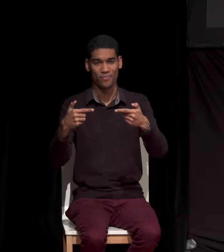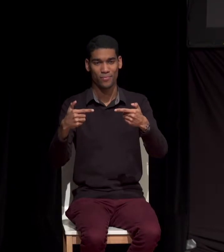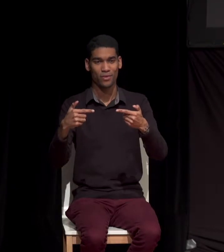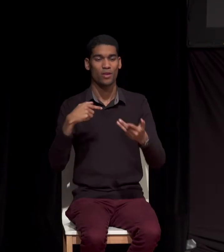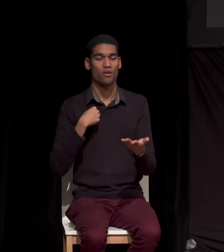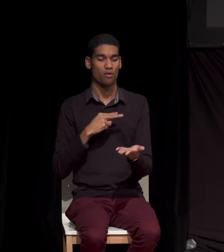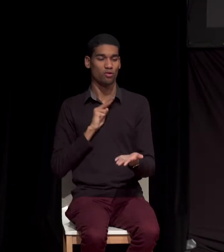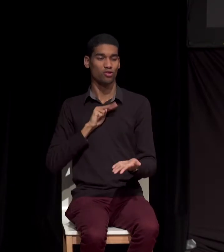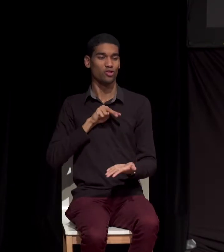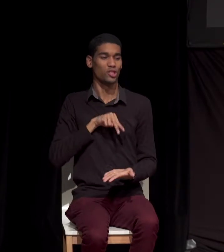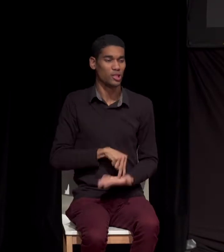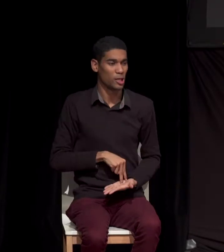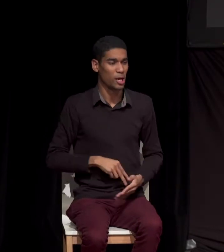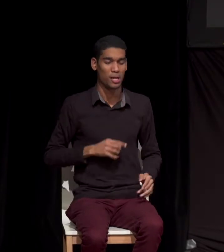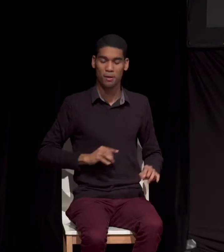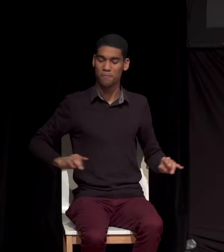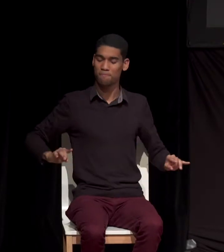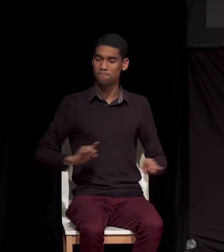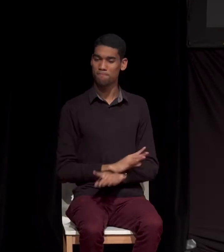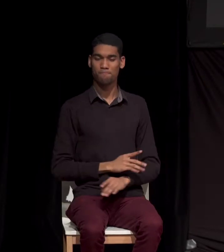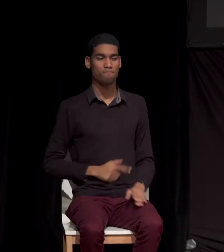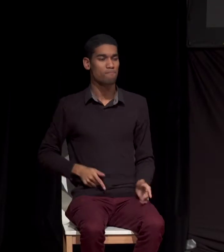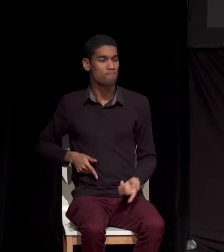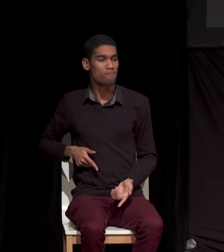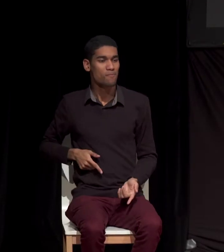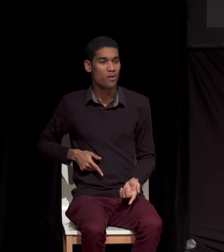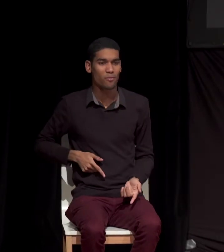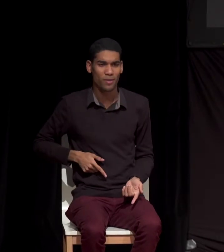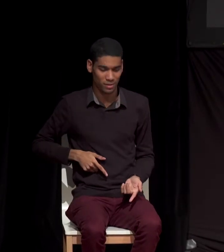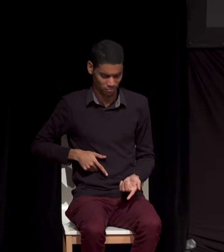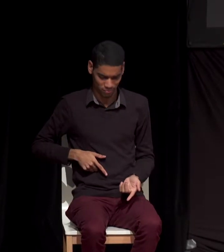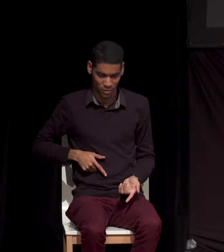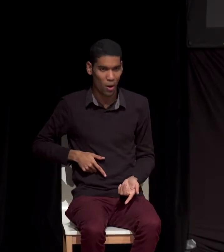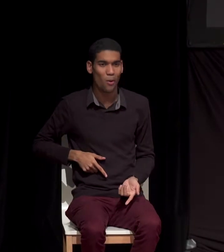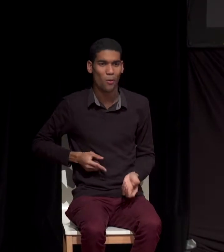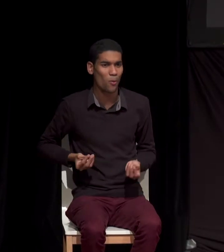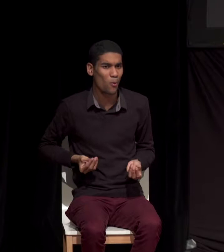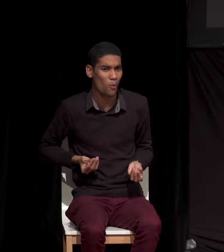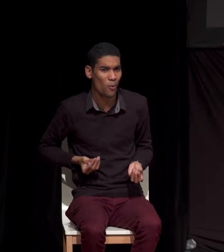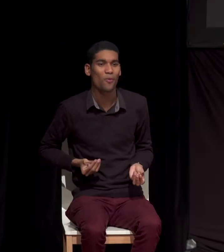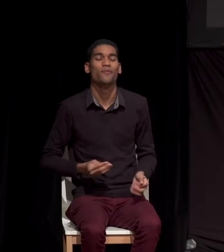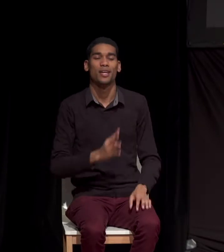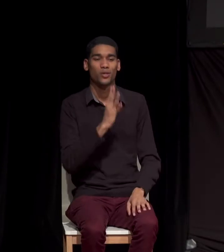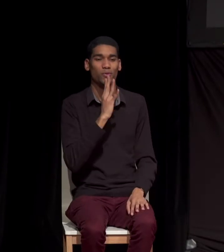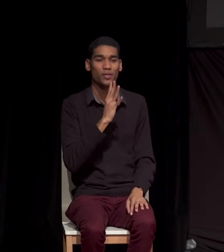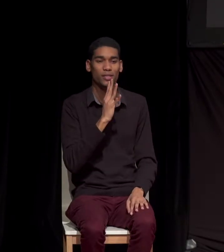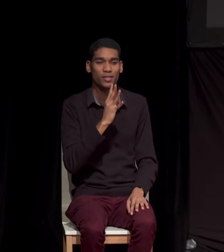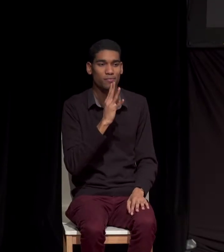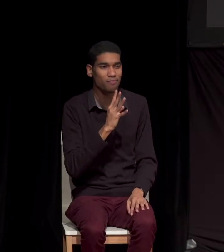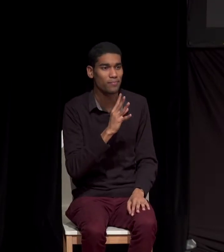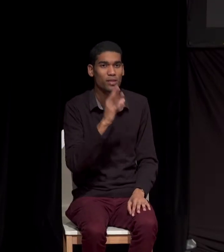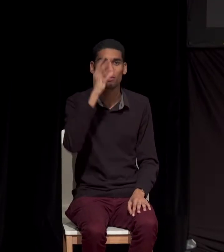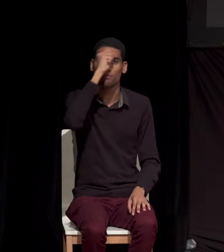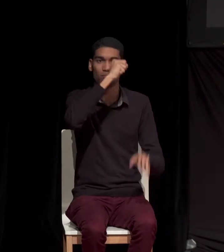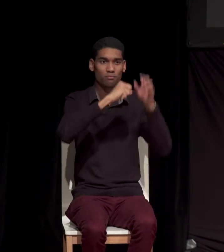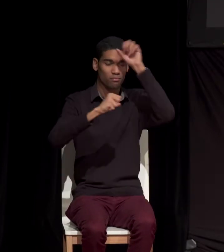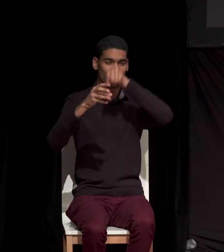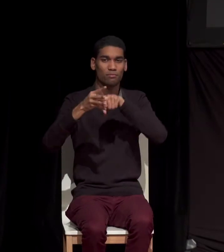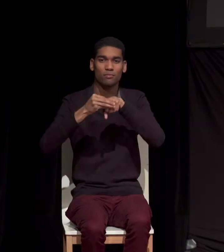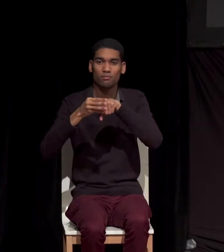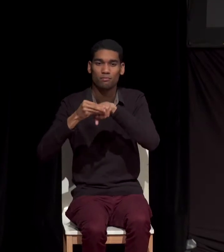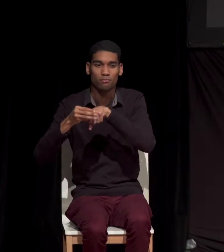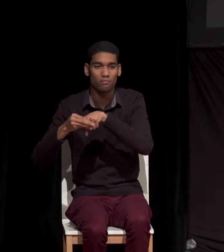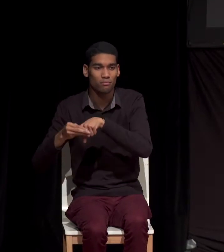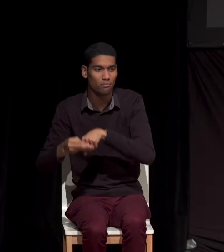lá armado de saberes, de conhecimento. A gente tem que chegar